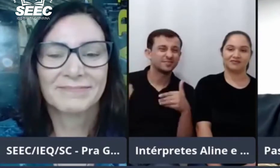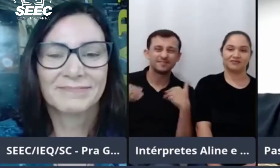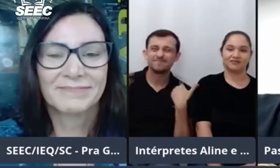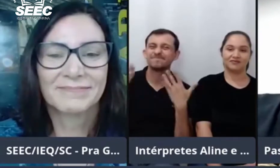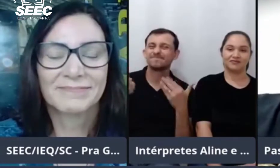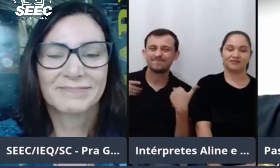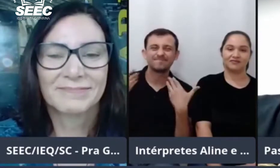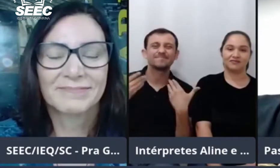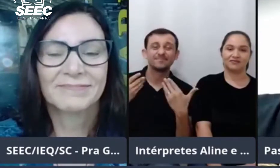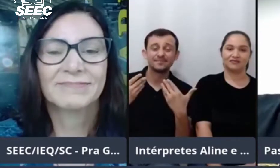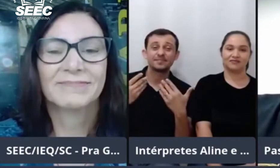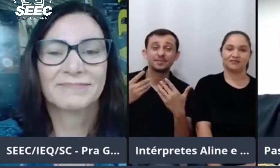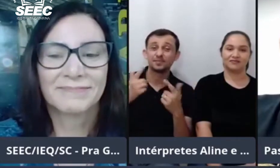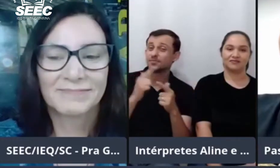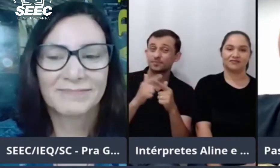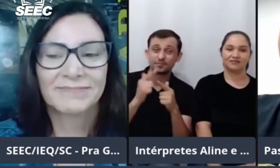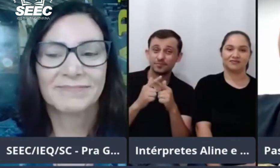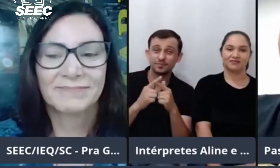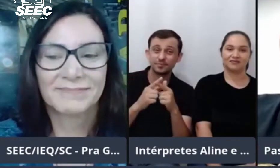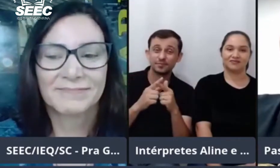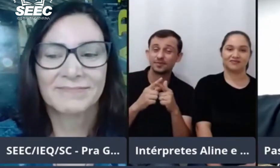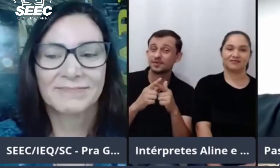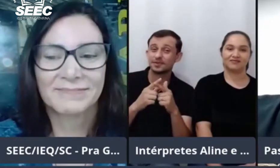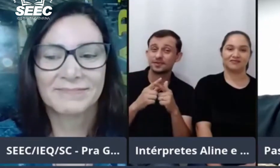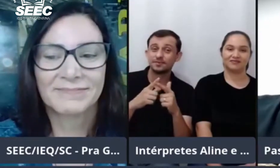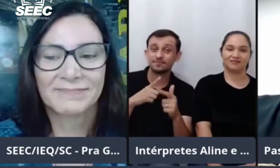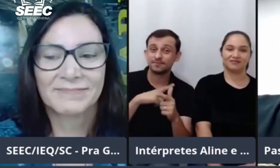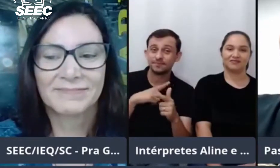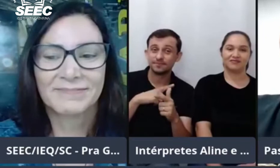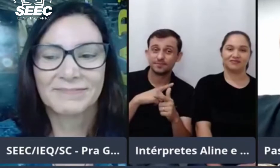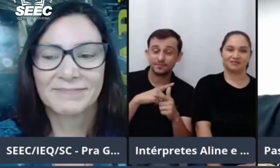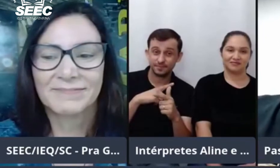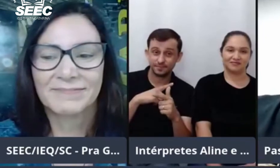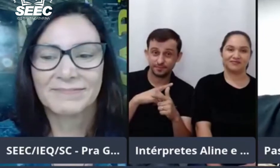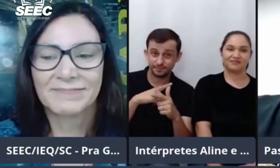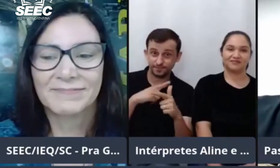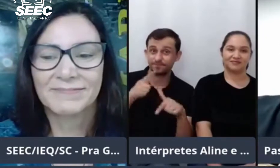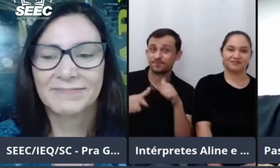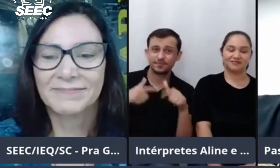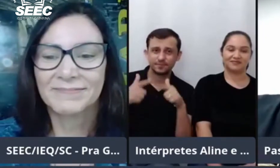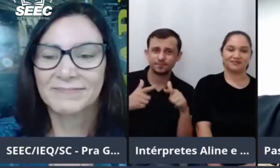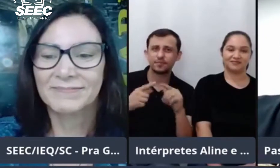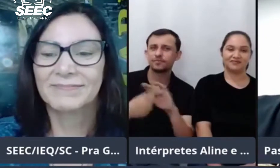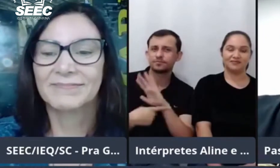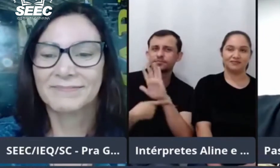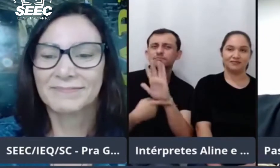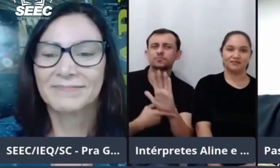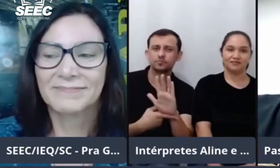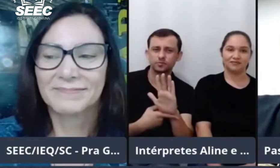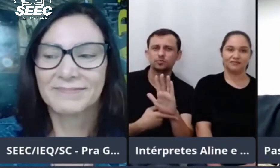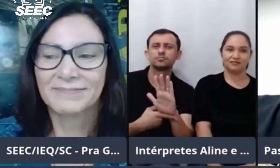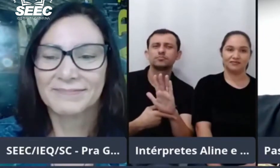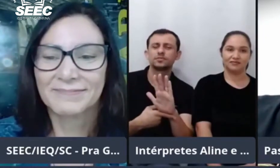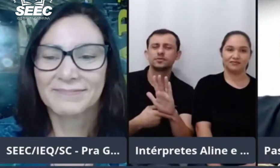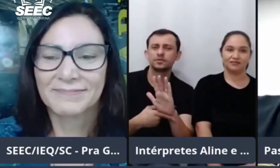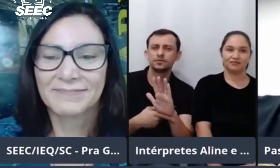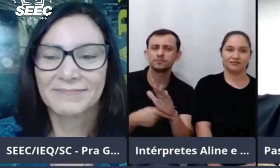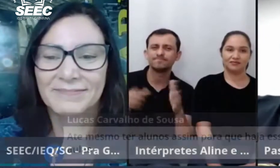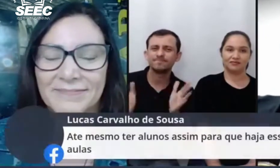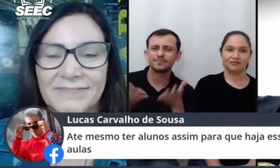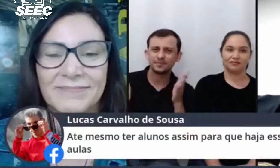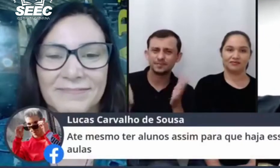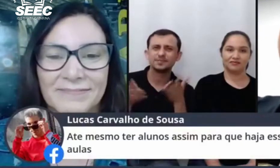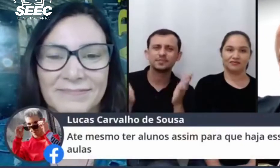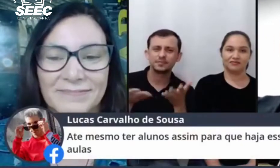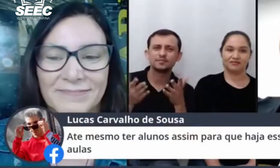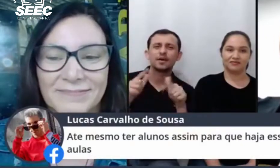que Ele nos dá, né? De poder servir, né, pastor? De poder estar junto, né? De poder colaborar, de poder incentivar, né? E esse é o nosso